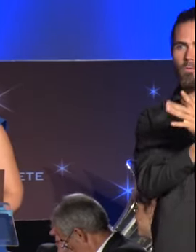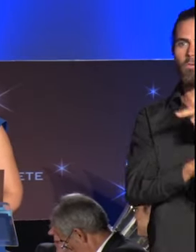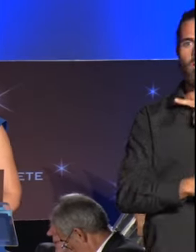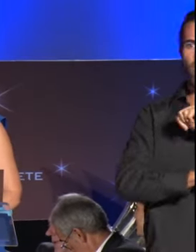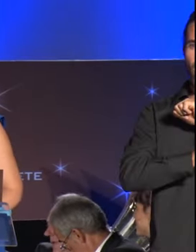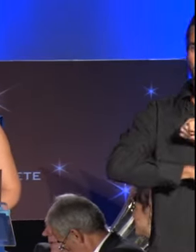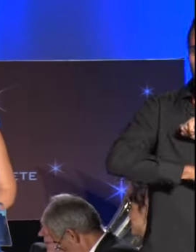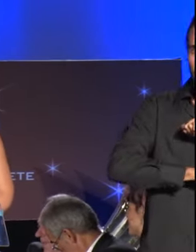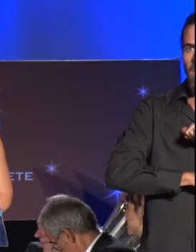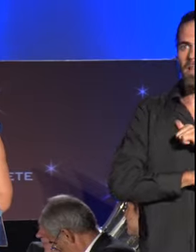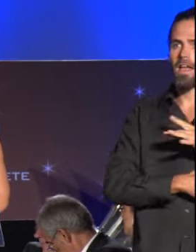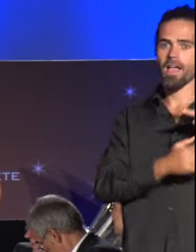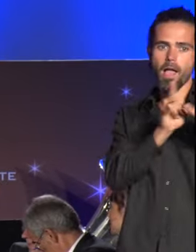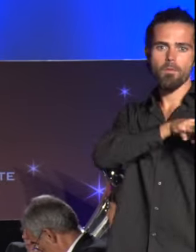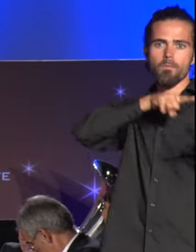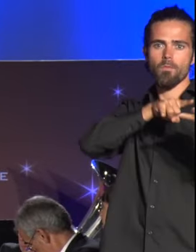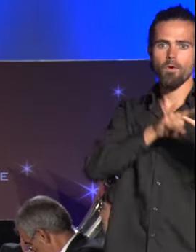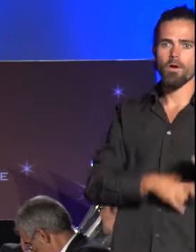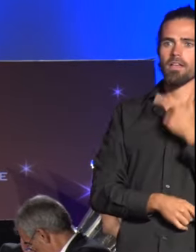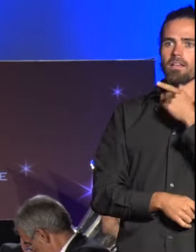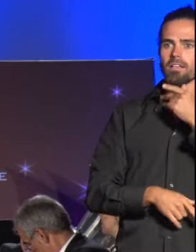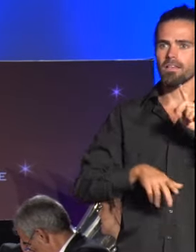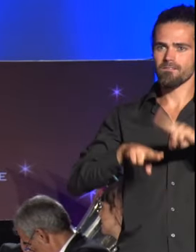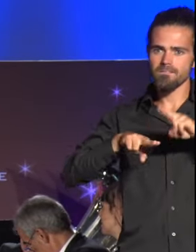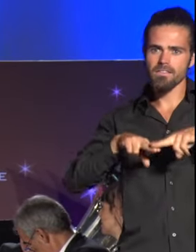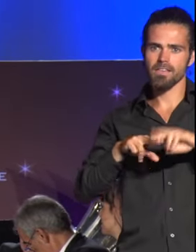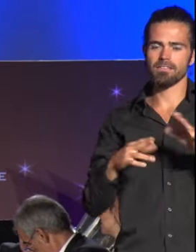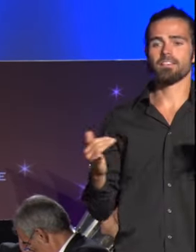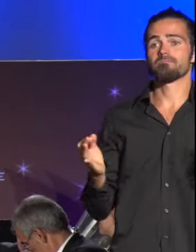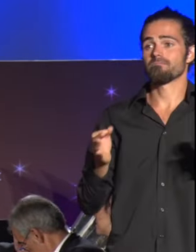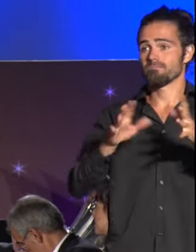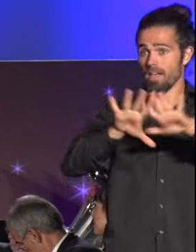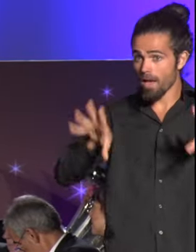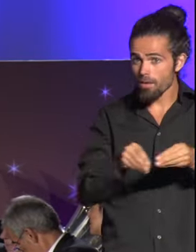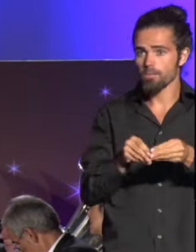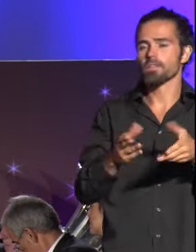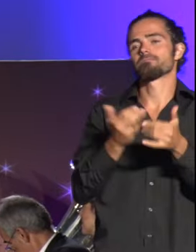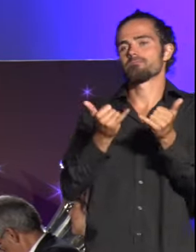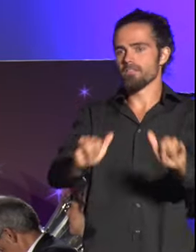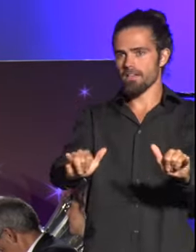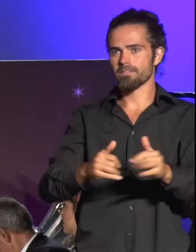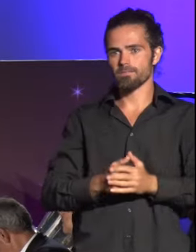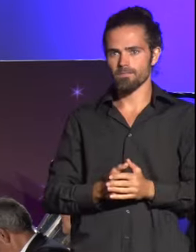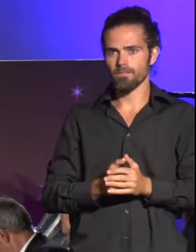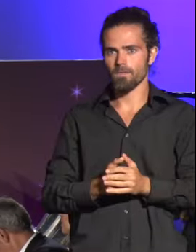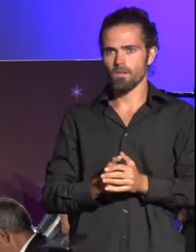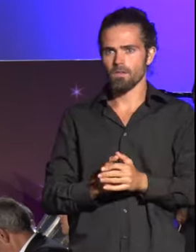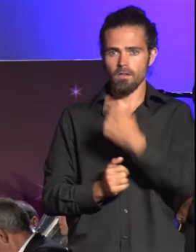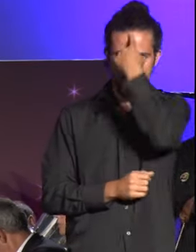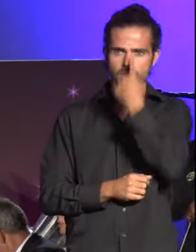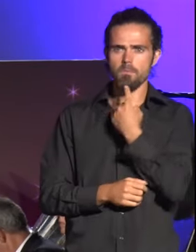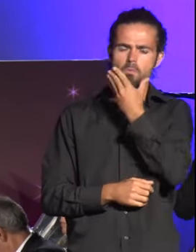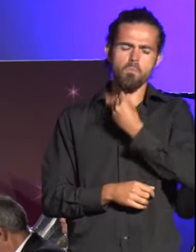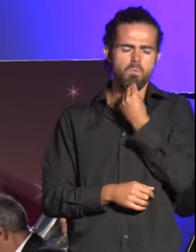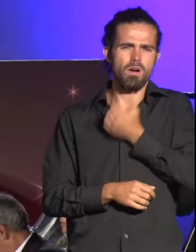también de amores, de juerga, de alegría, de fiesta y, en definitiva, de feria. Una de las imágenes más bonitas que yo he visto en mi